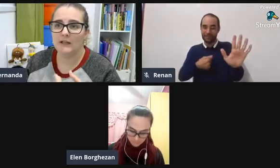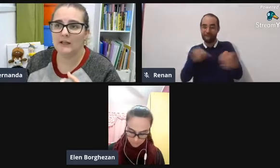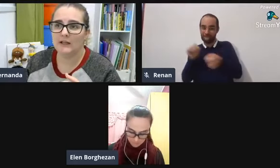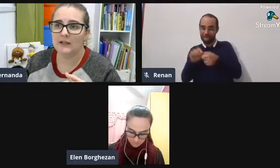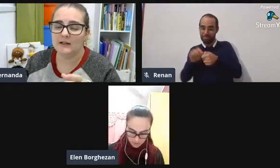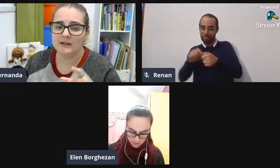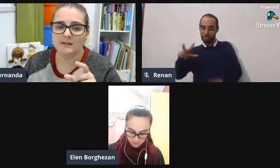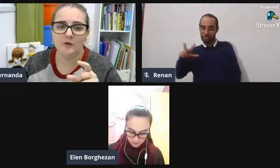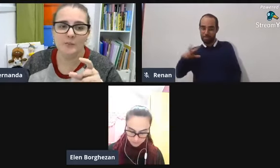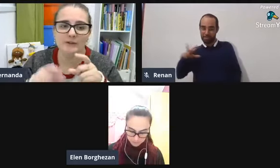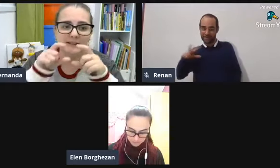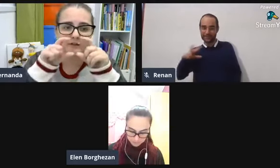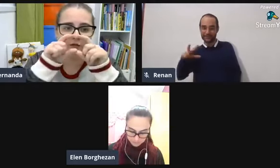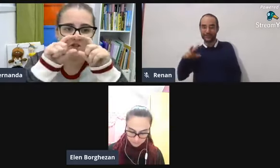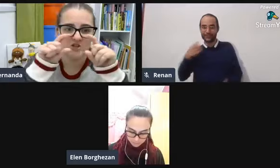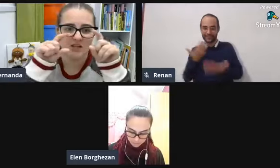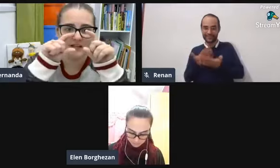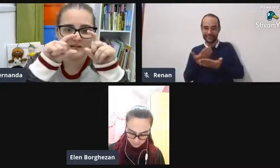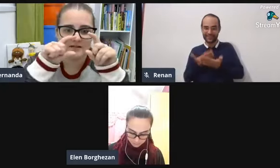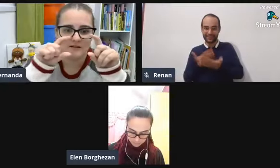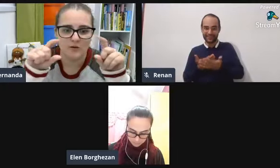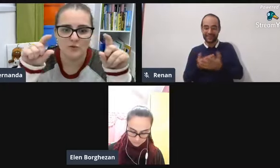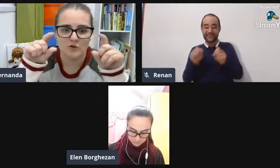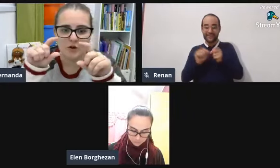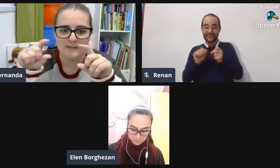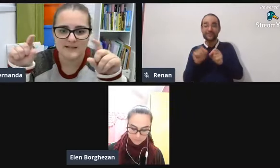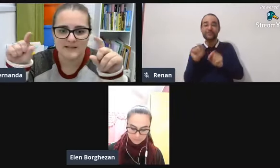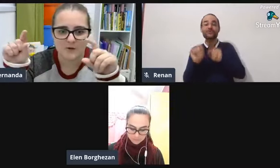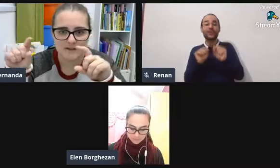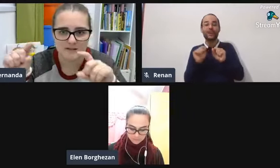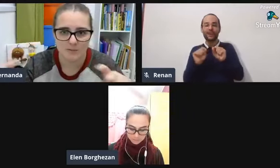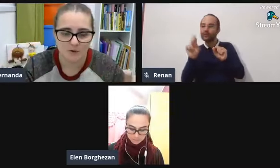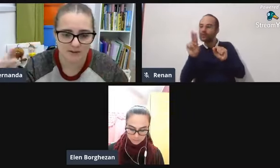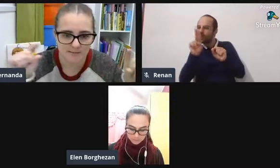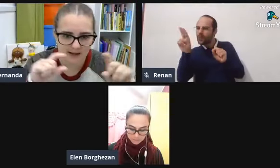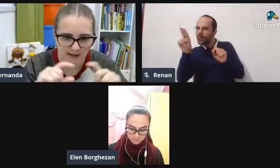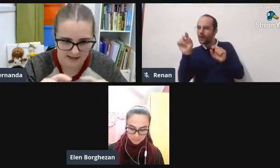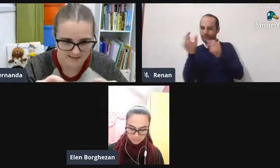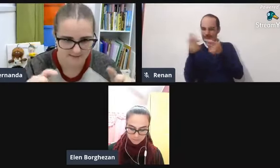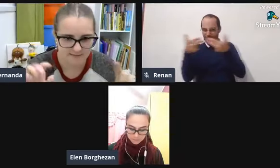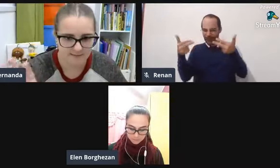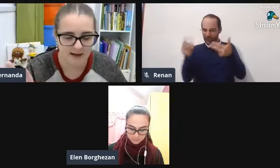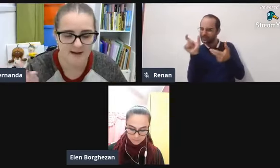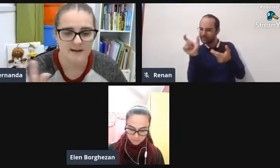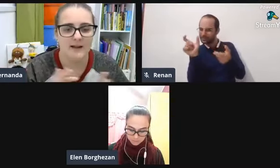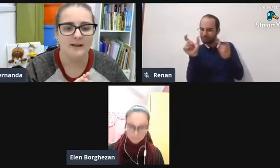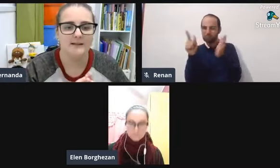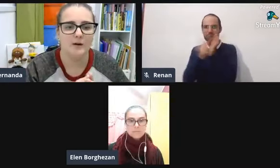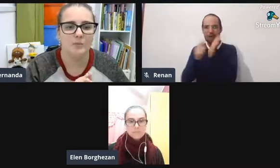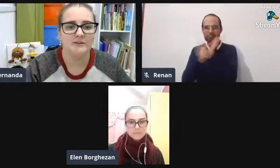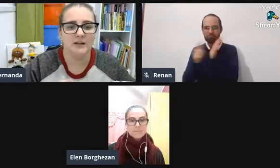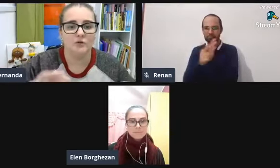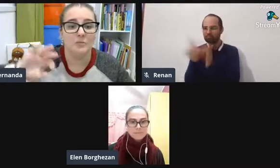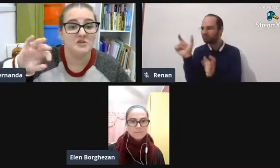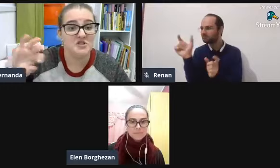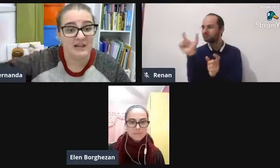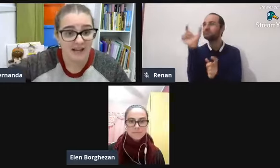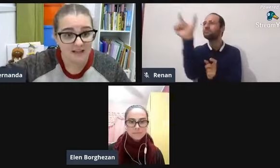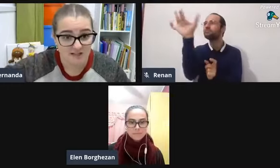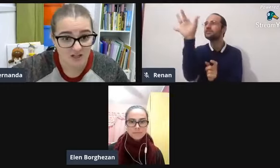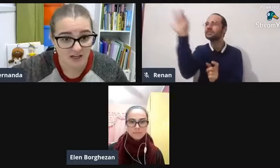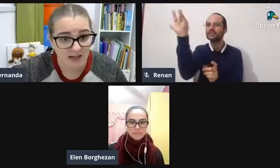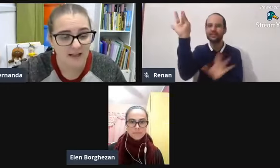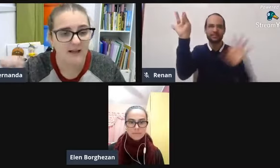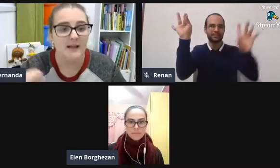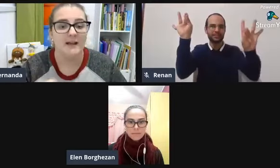pegou e foi botando fichinhas com os nomes das coisas por toda a minha casa, né? Então, eu botei o nome de